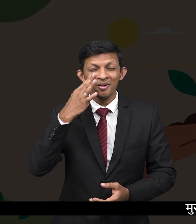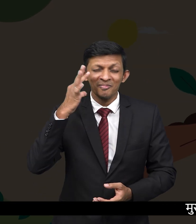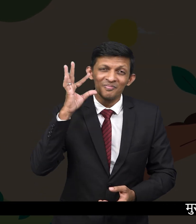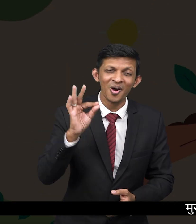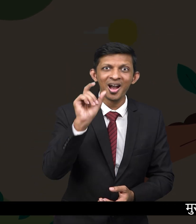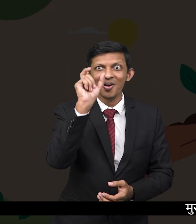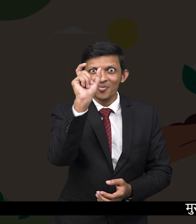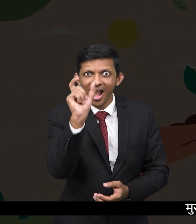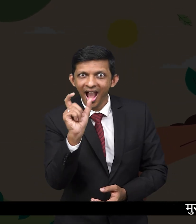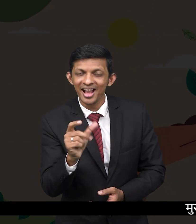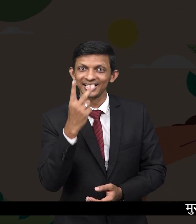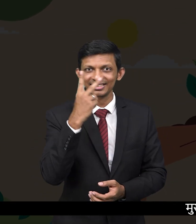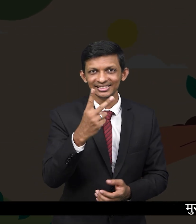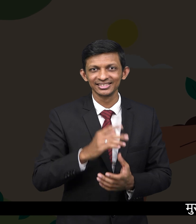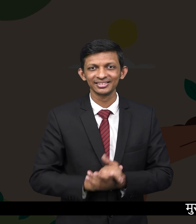मुख्य शब्द: